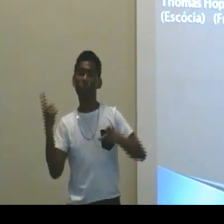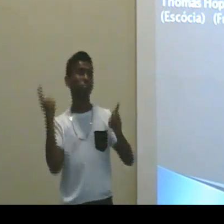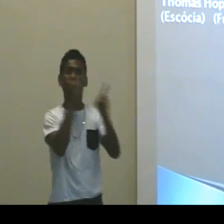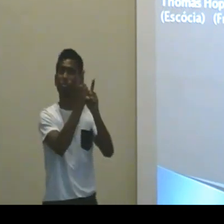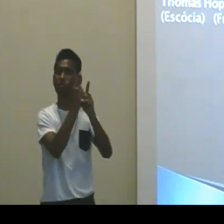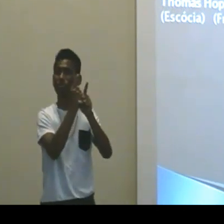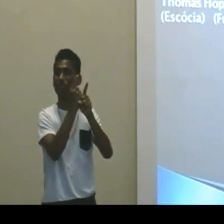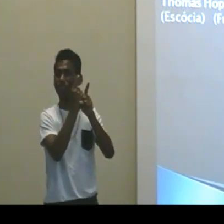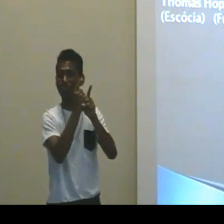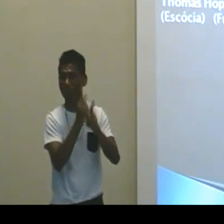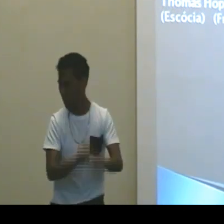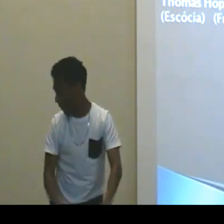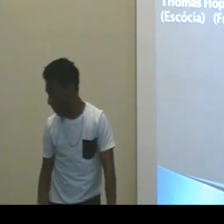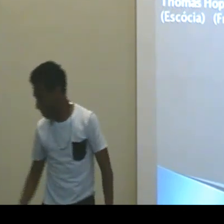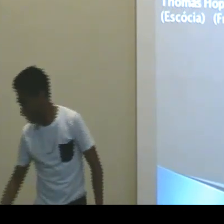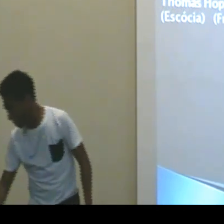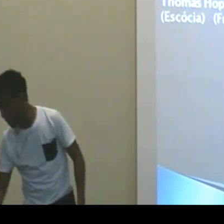Na França ele encontrou o Abade Lepé.